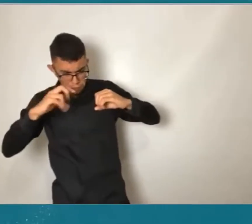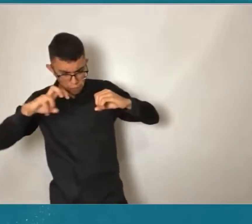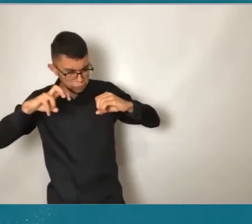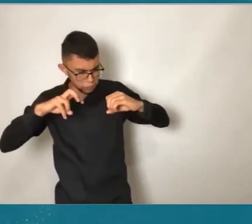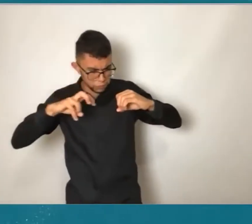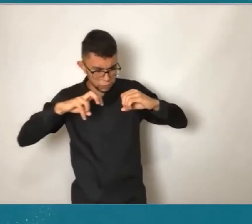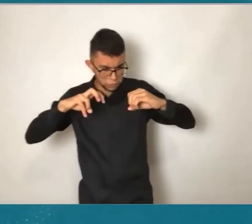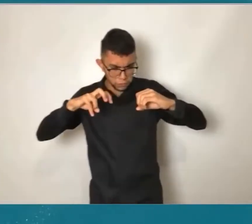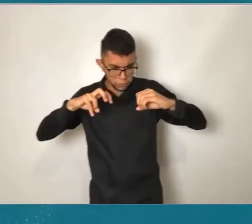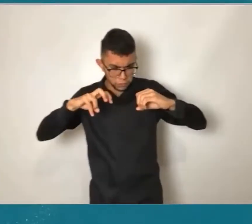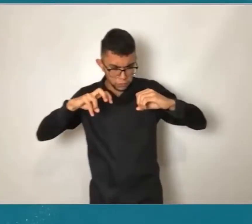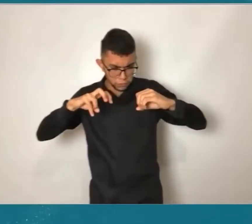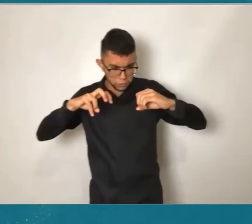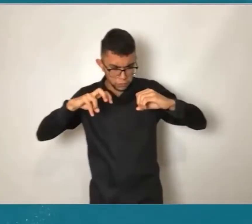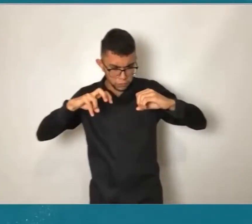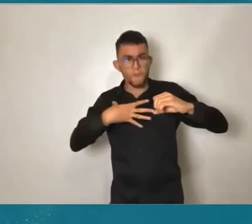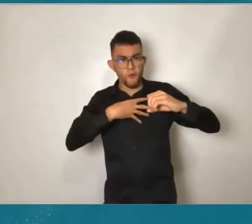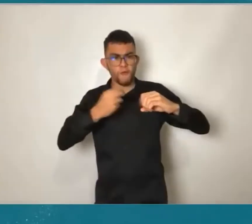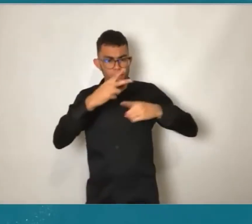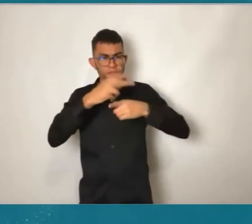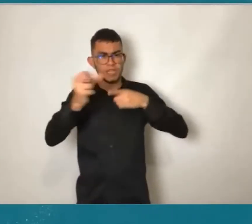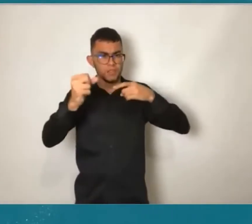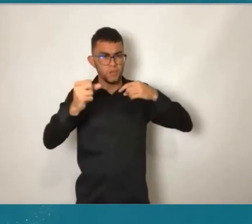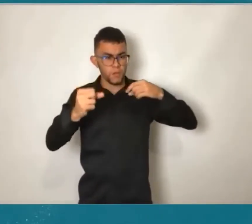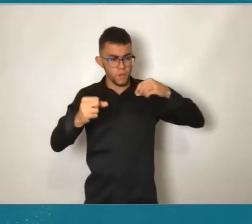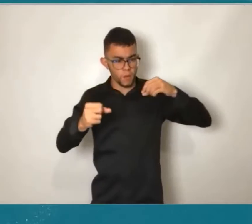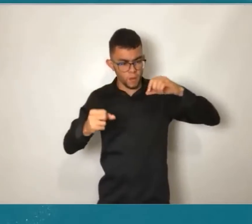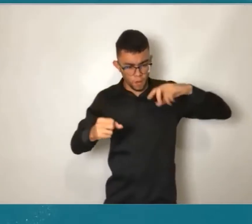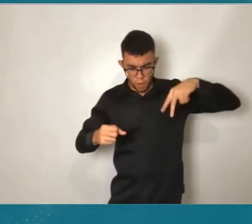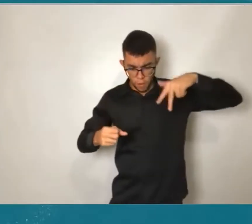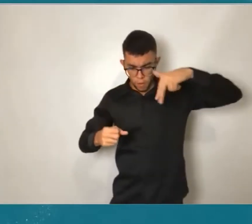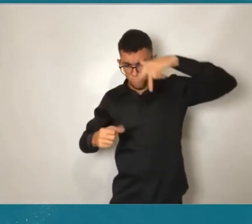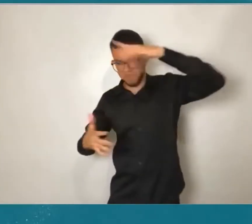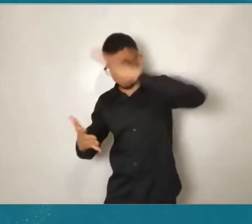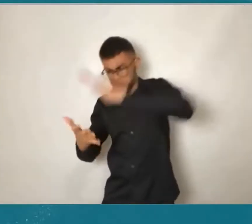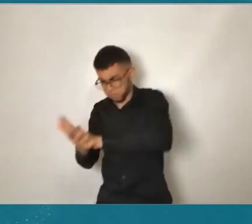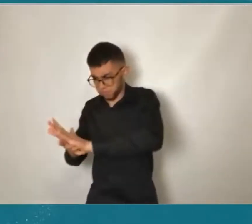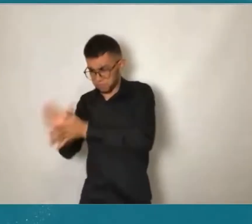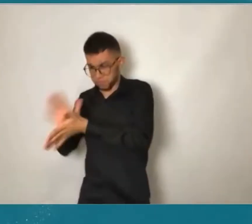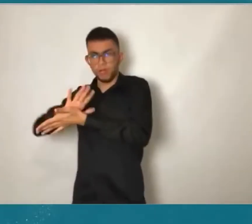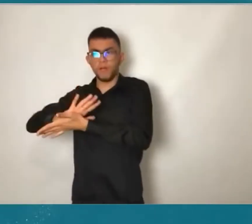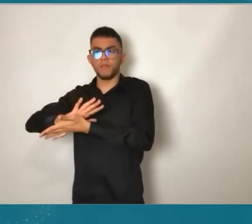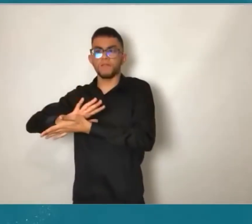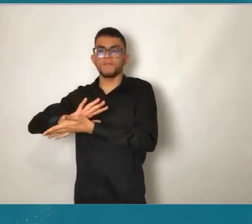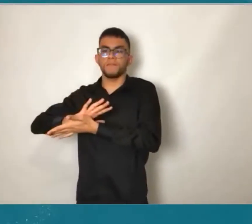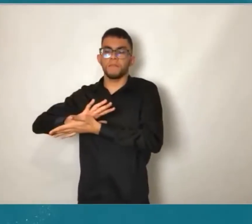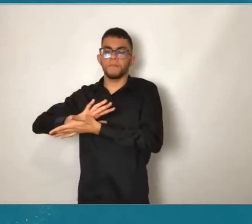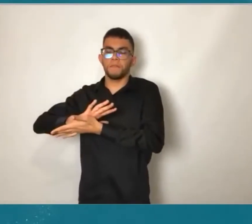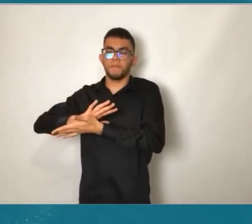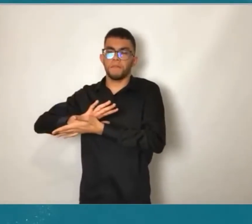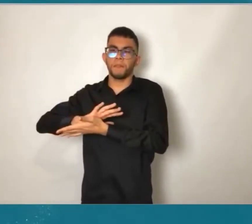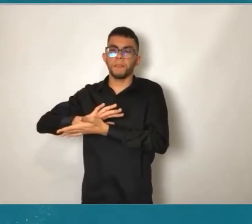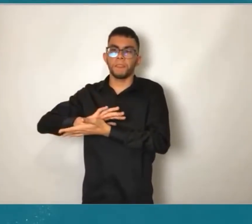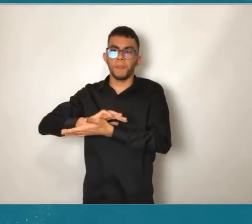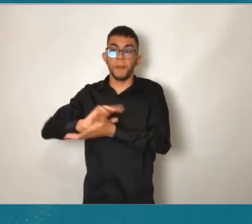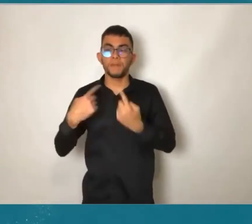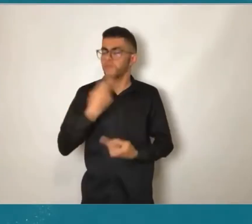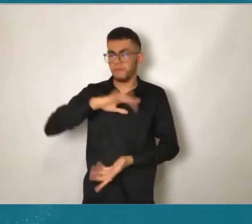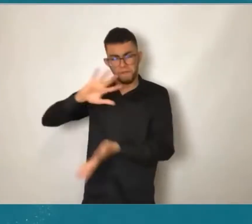a totalidade do povo de Deus. E essa mulher precisa dar à luz, porque